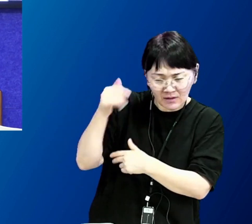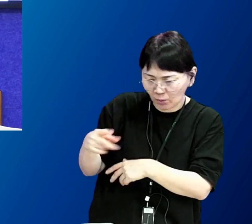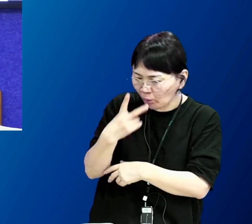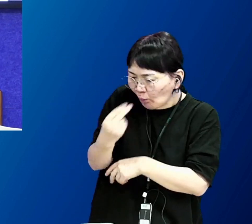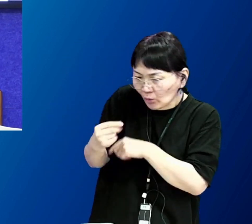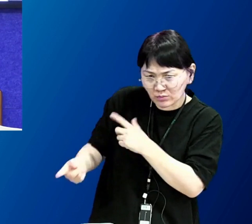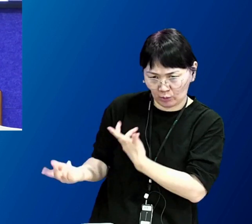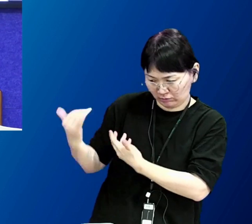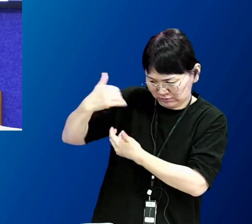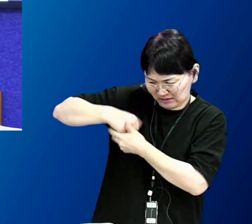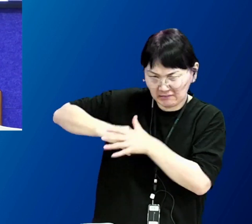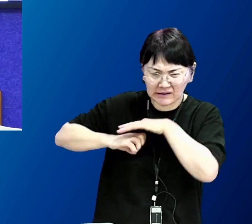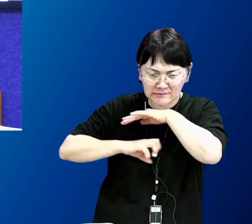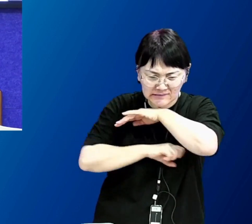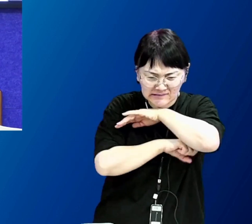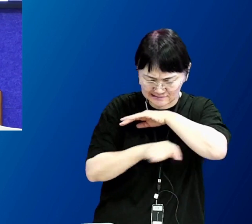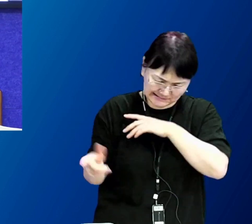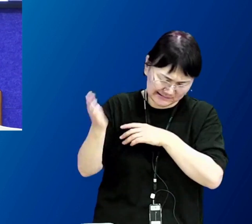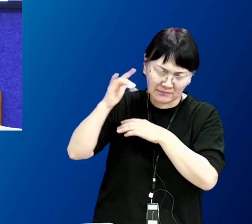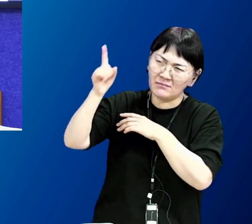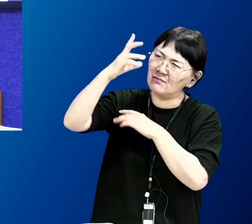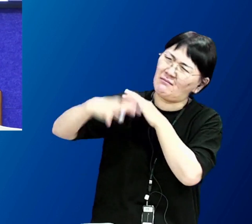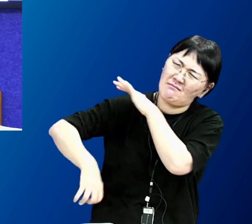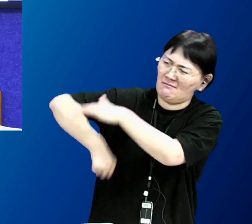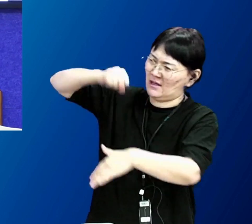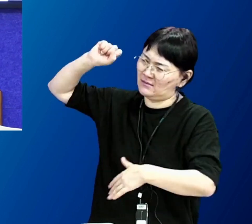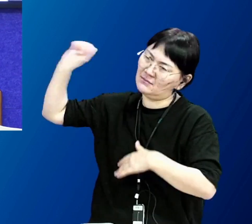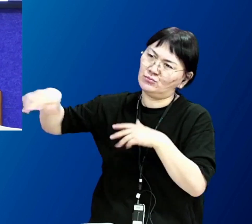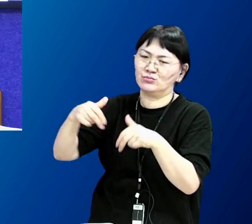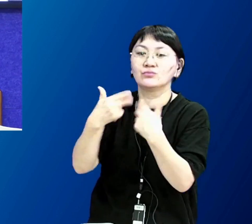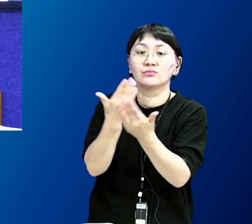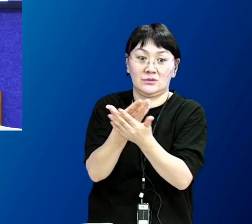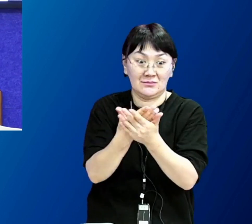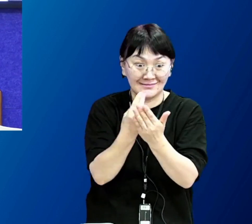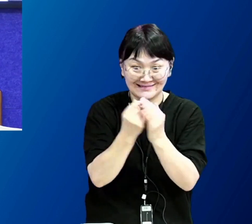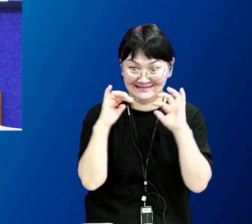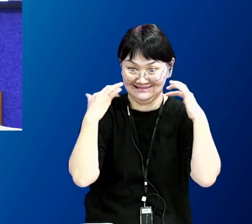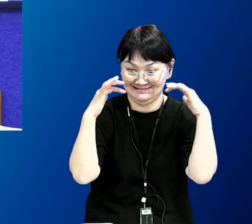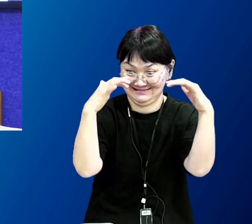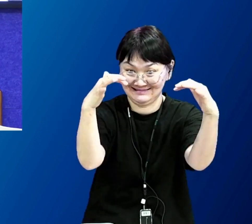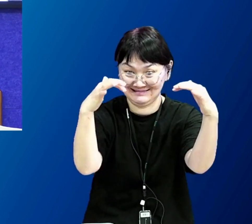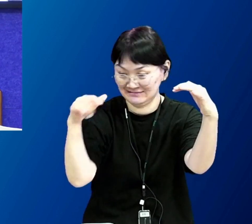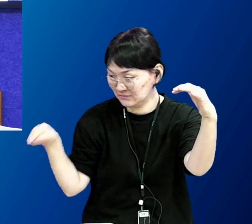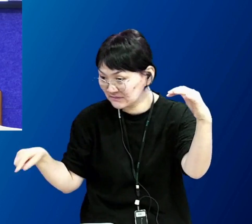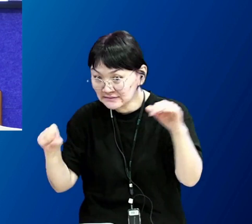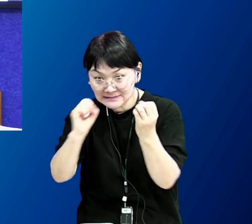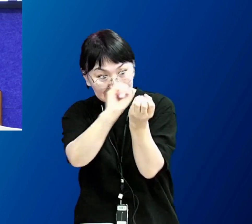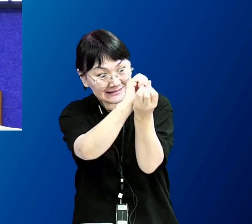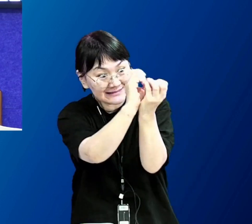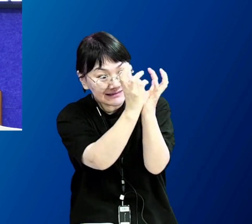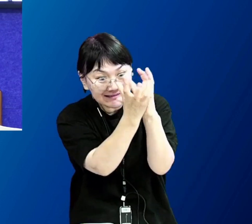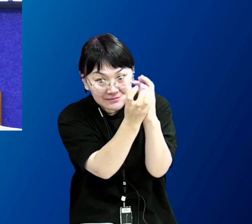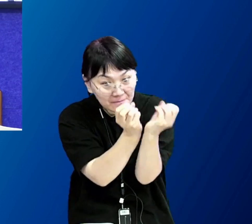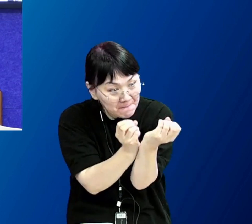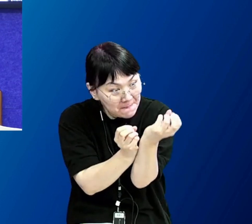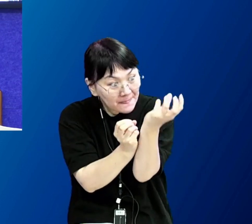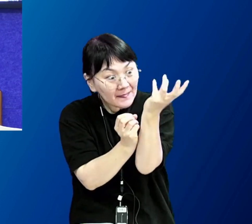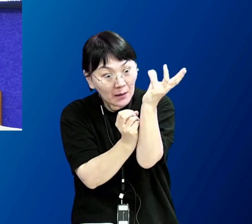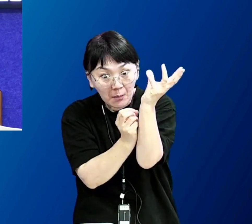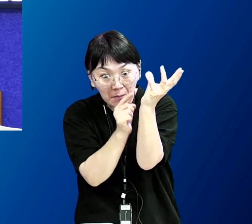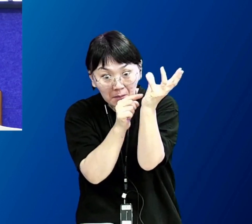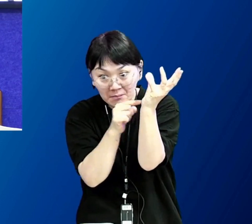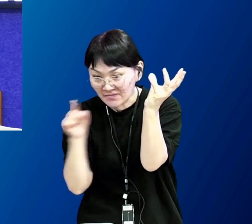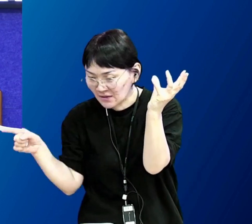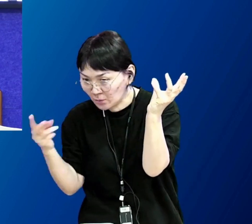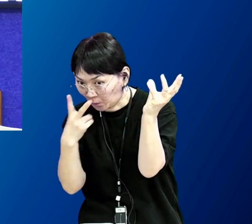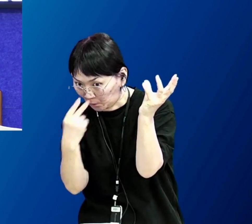Тэр цэцэрлэгийн усан үзмэн доторных нь ургаж байгаа тэр цэцгийг нь унгаачвал яах вэ? Цэцгийнх нь